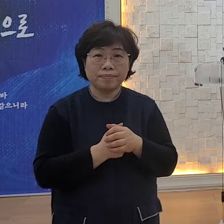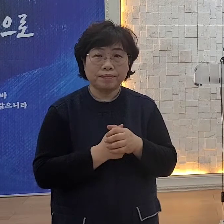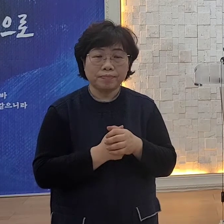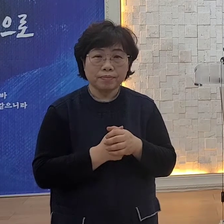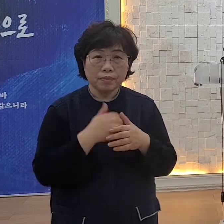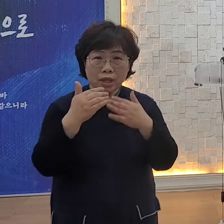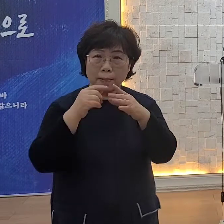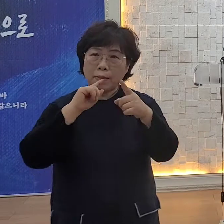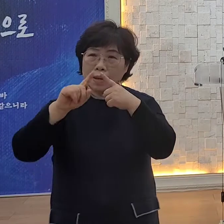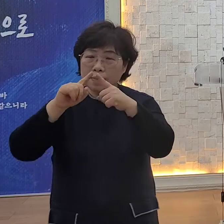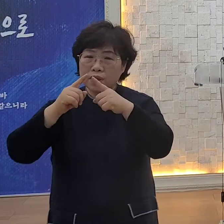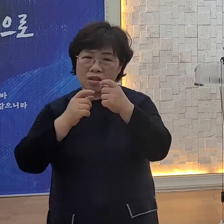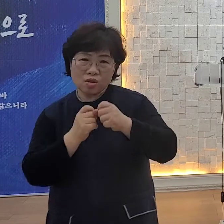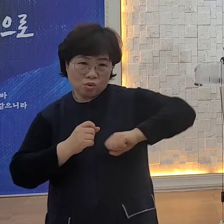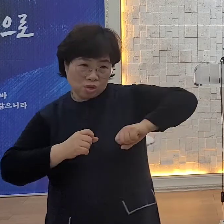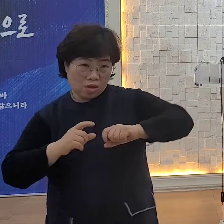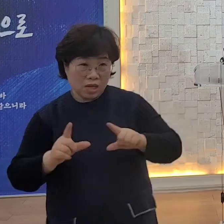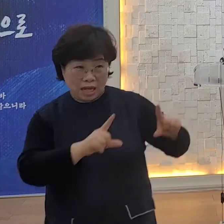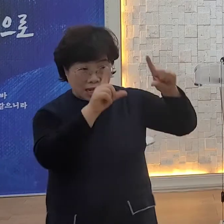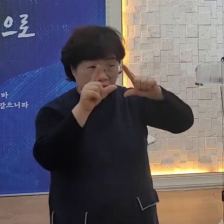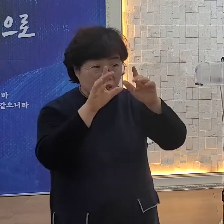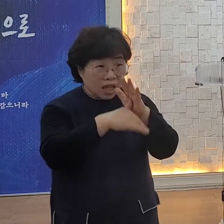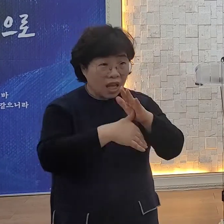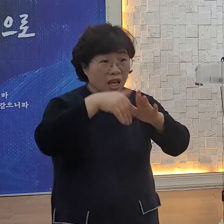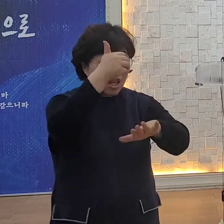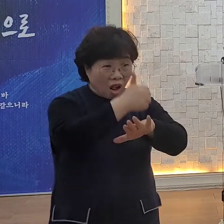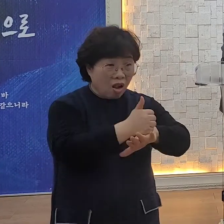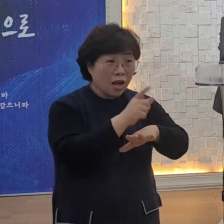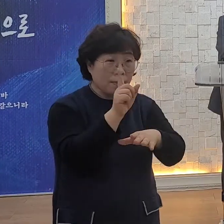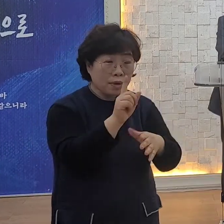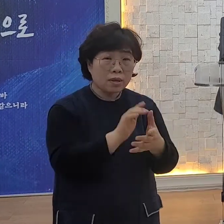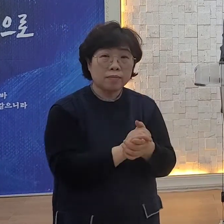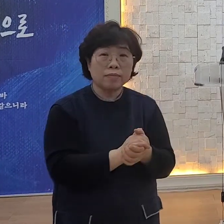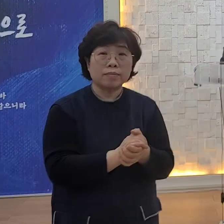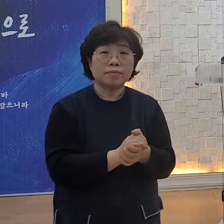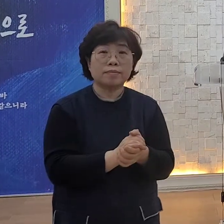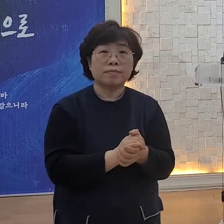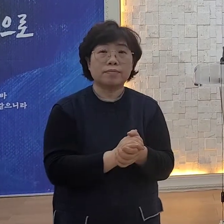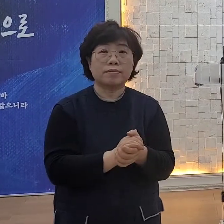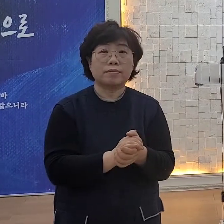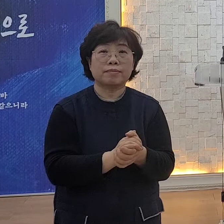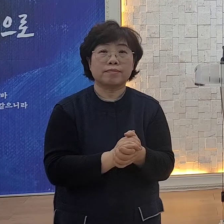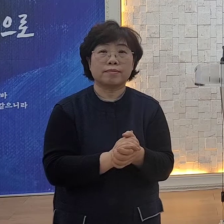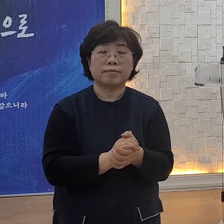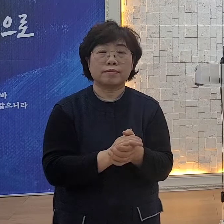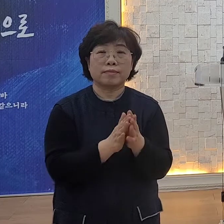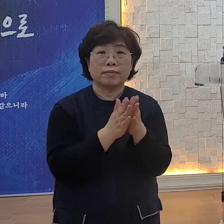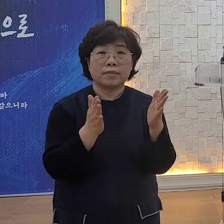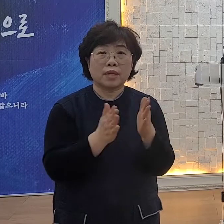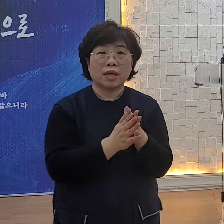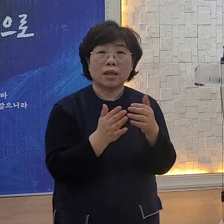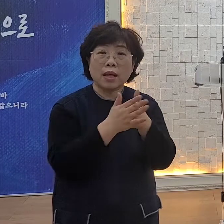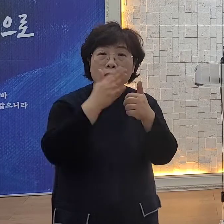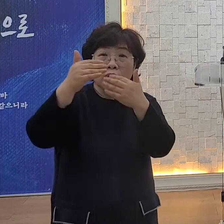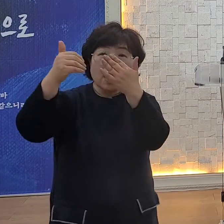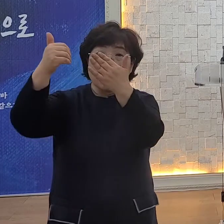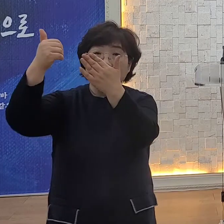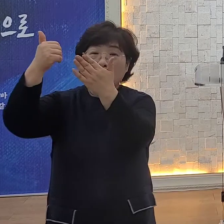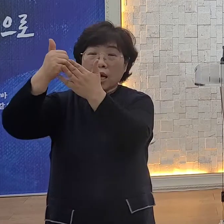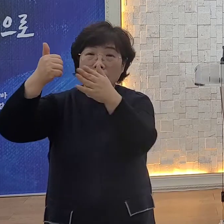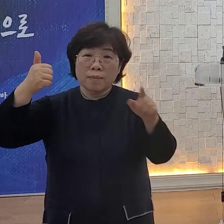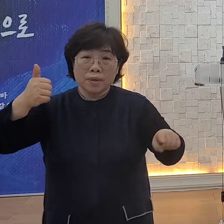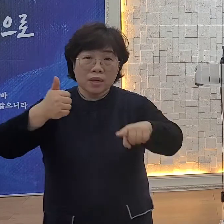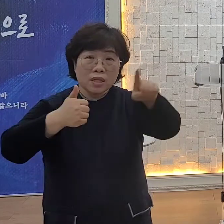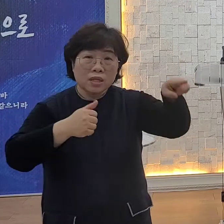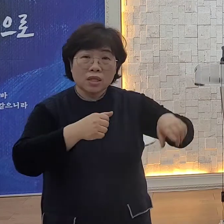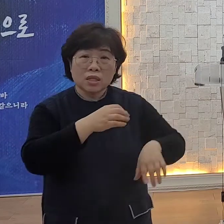말씀대로 살지 않고 거꾸로 산 그 결과가 뭐냐. 26절 27절 같이 읽습니다. 시작. 이